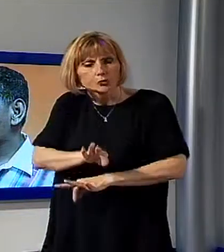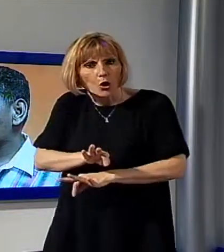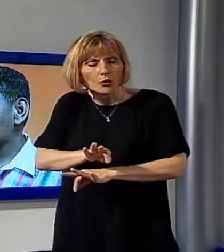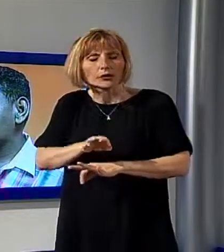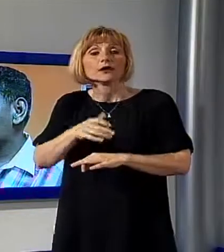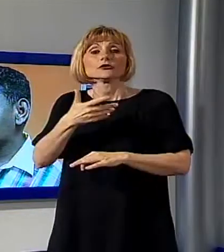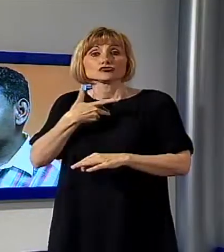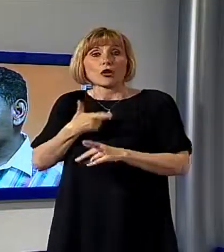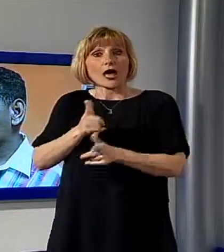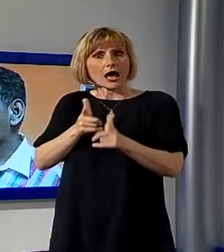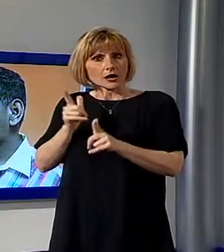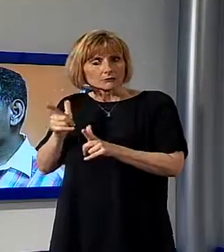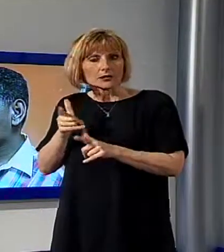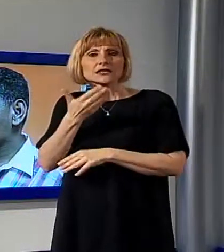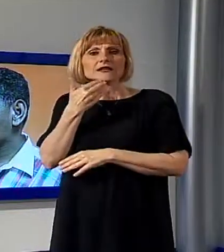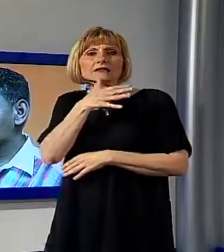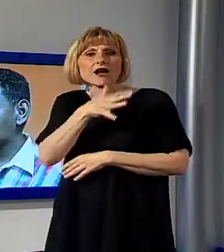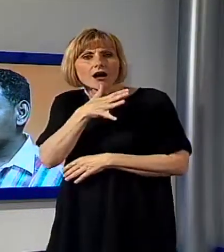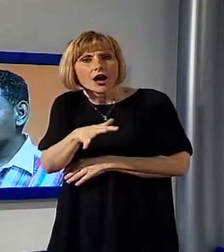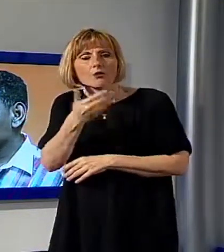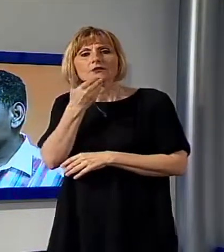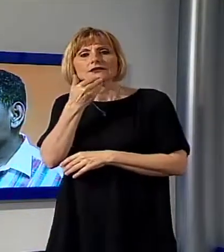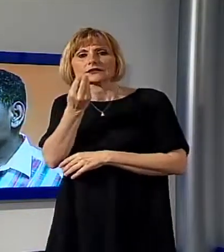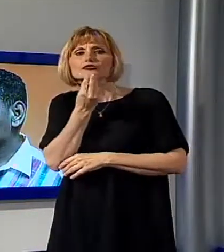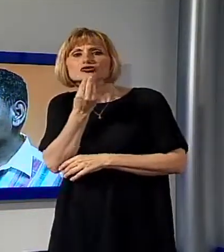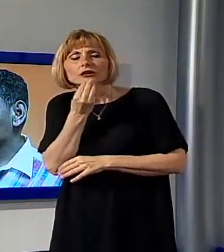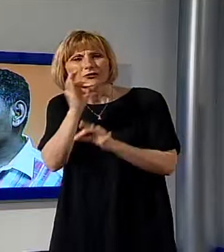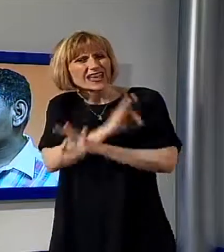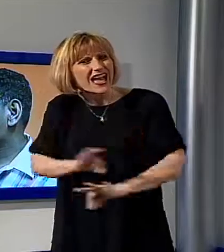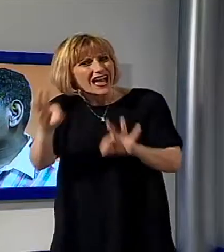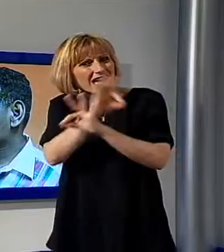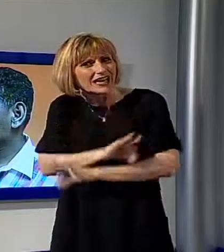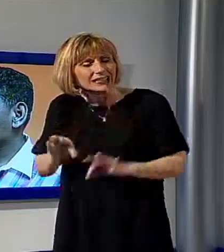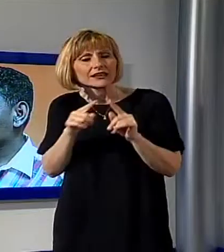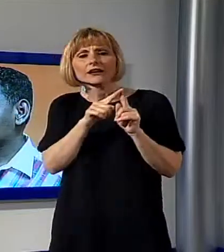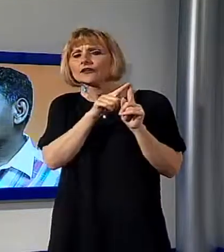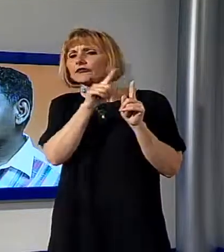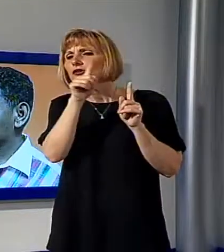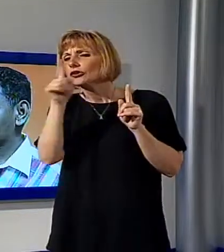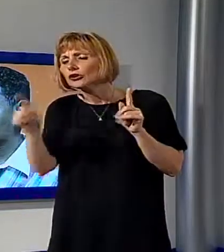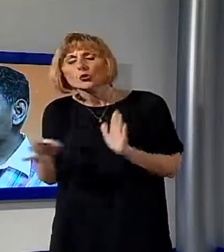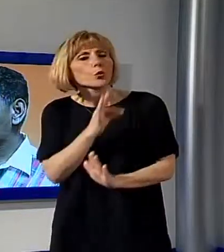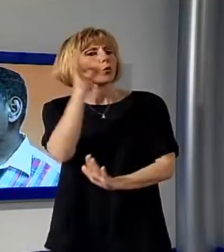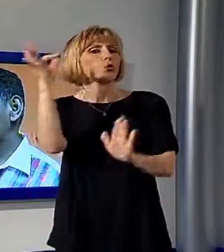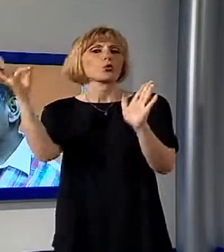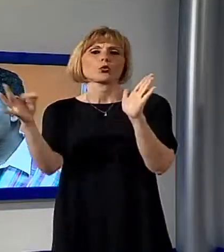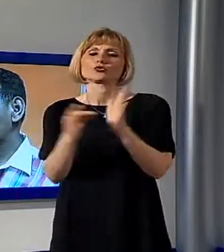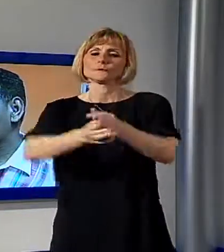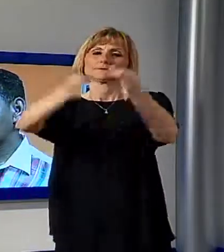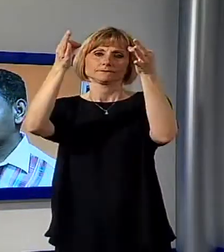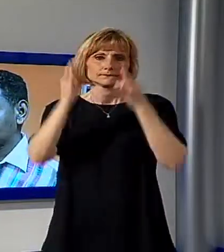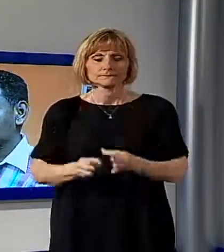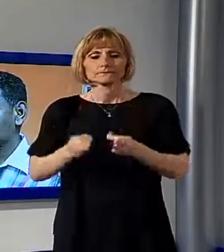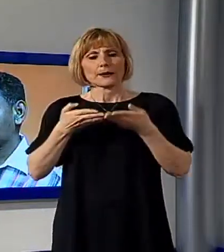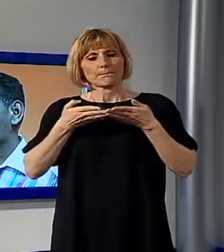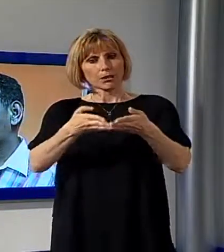armi, e senza acqua, senza cibo, senza niente, fino a poi quando un giorno hanno deciso di metterci nelle